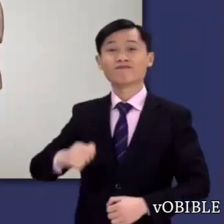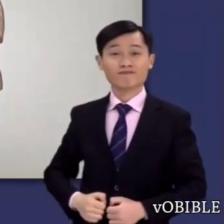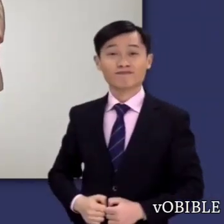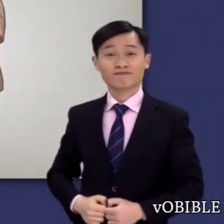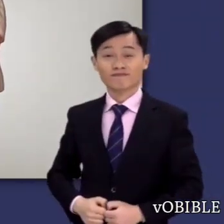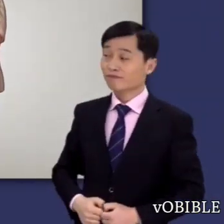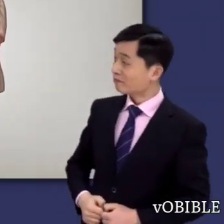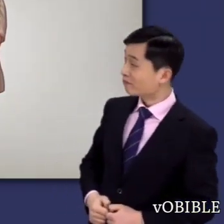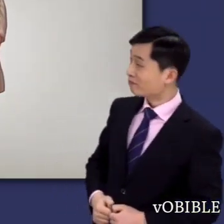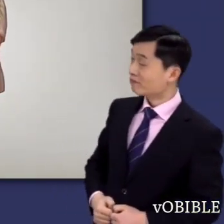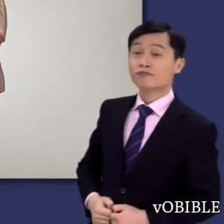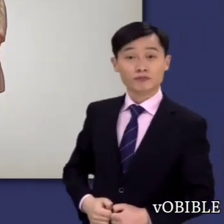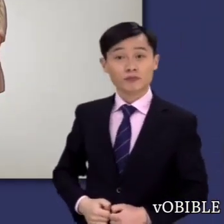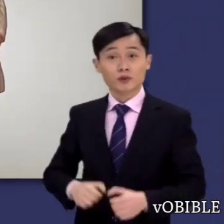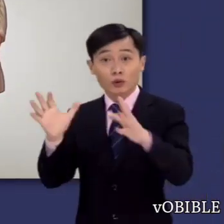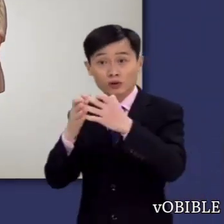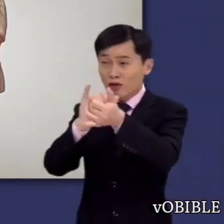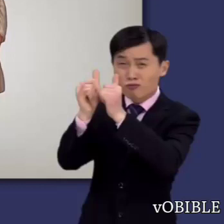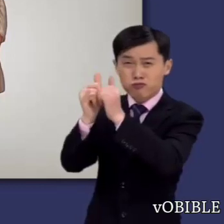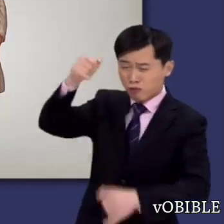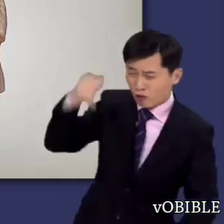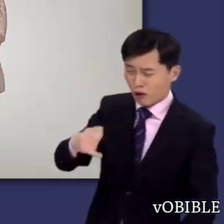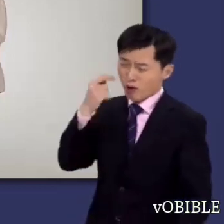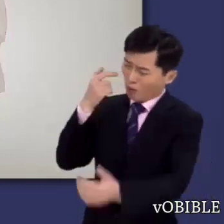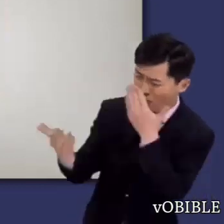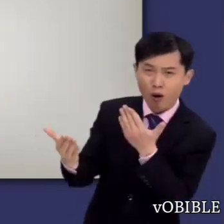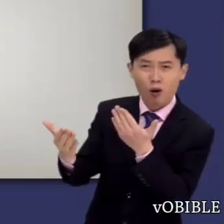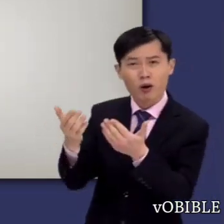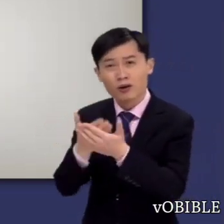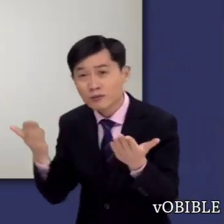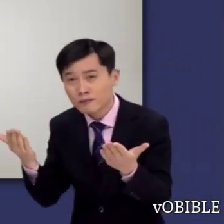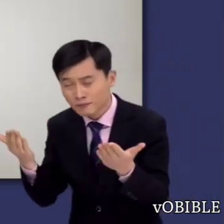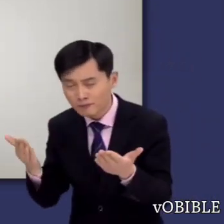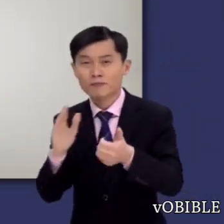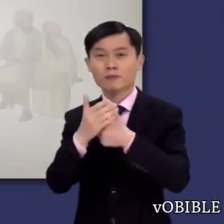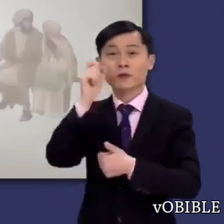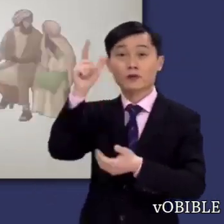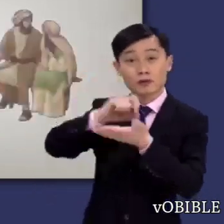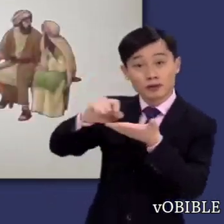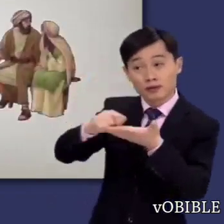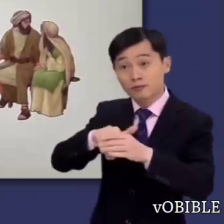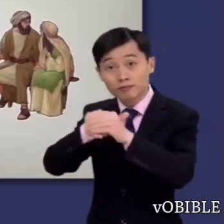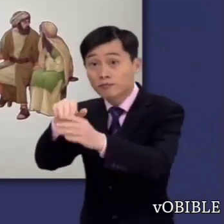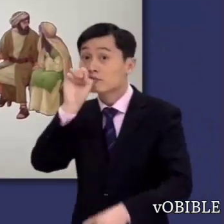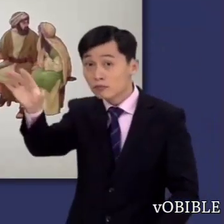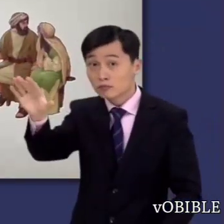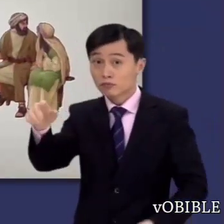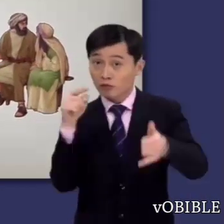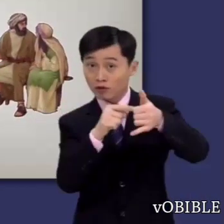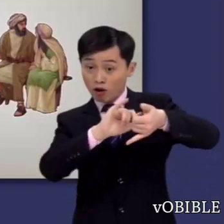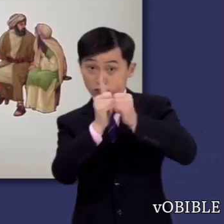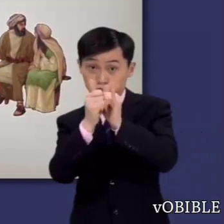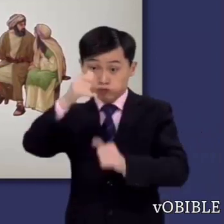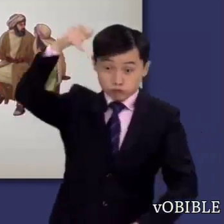众发生不道德的事，并指示他们该怎样处理。会众里有人犯了严重的罪，不肯